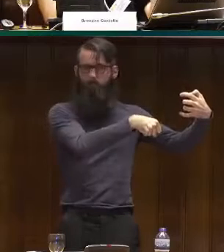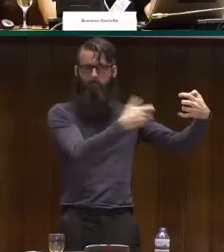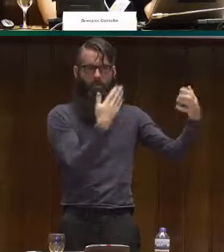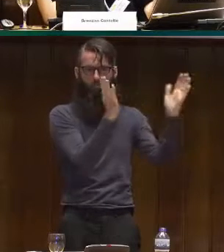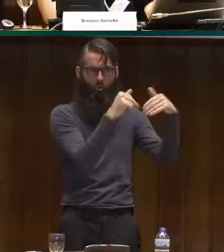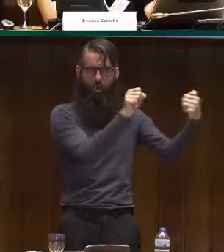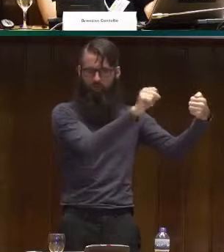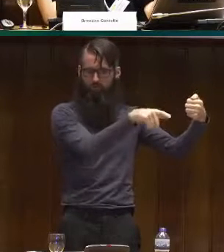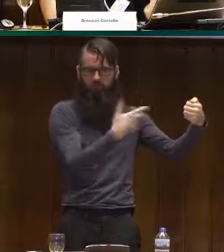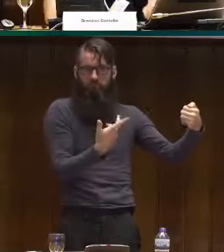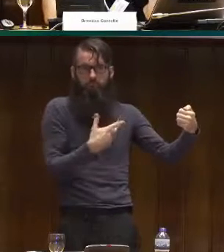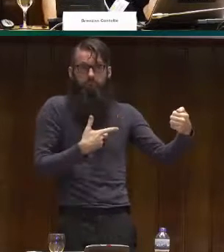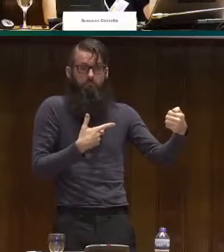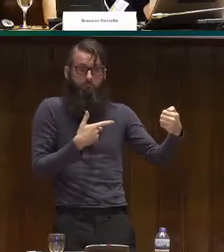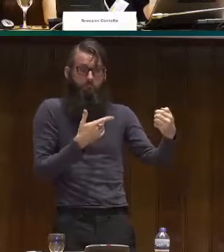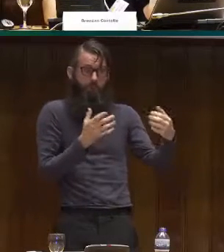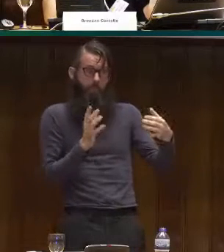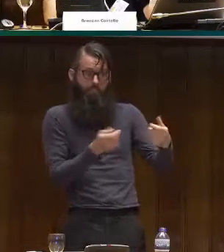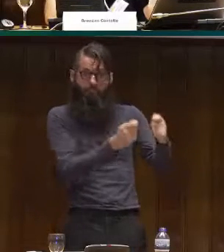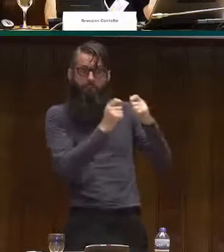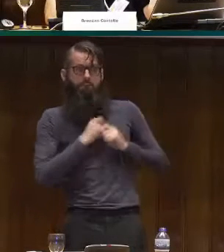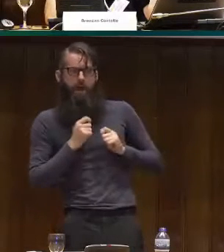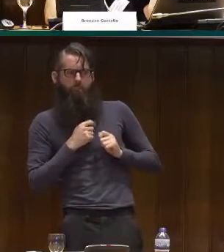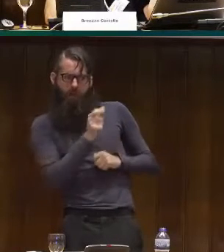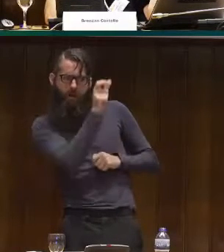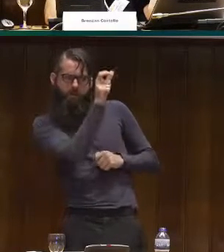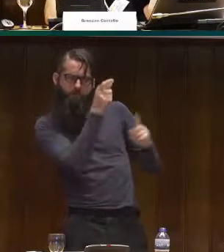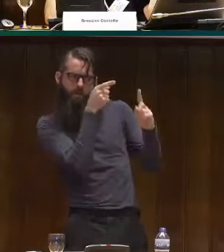una lectura impersonal. Luego os mostraremos ejemplos.